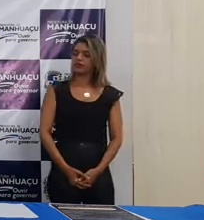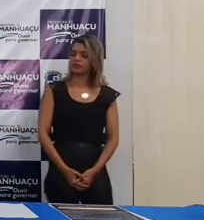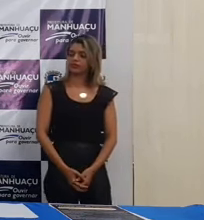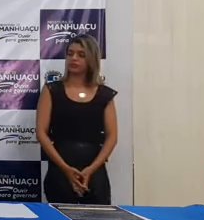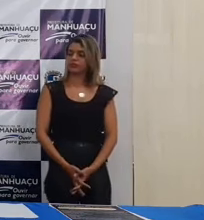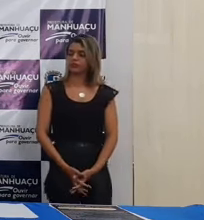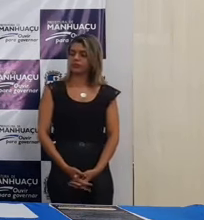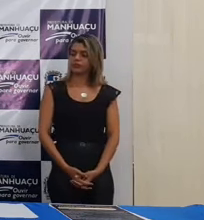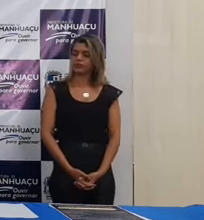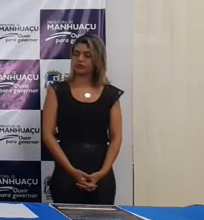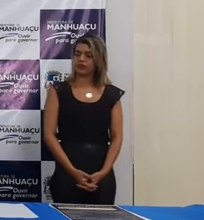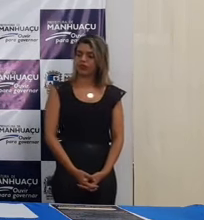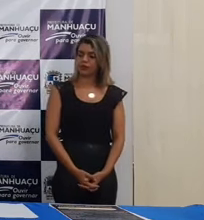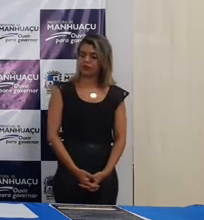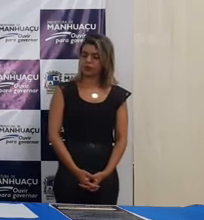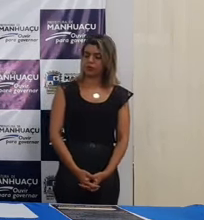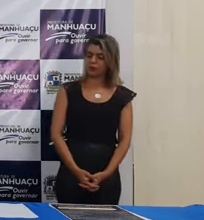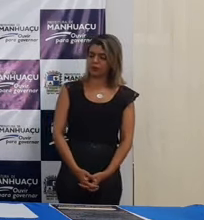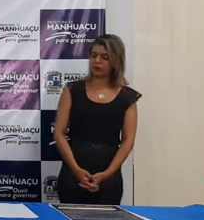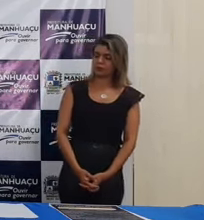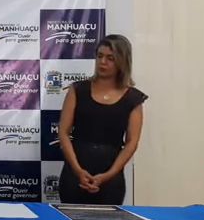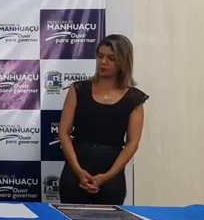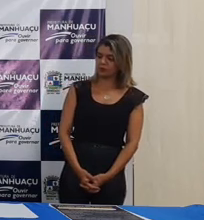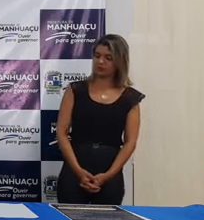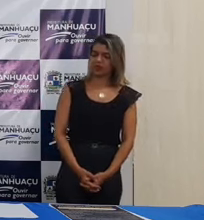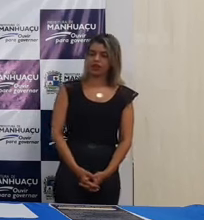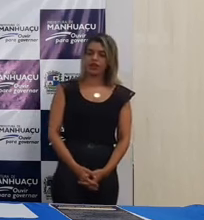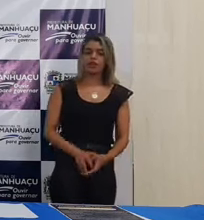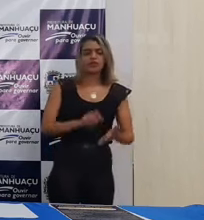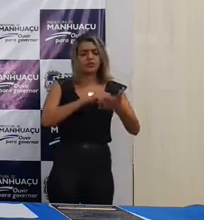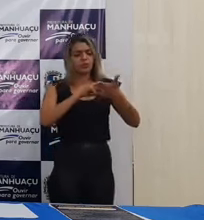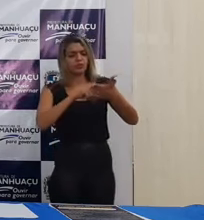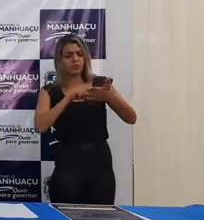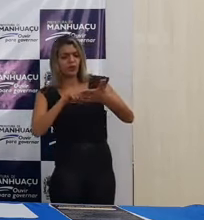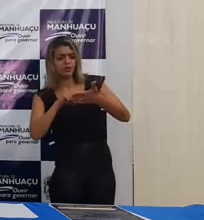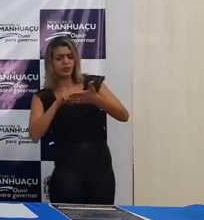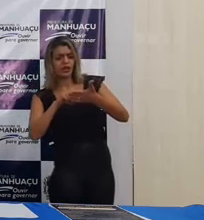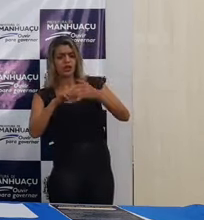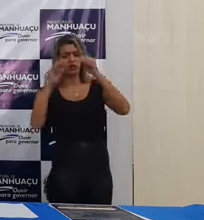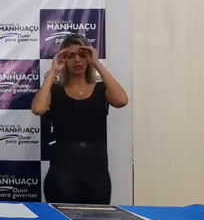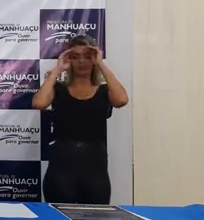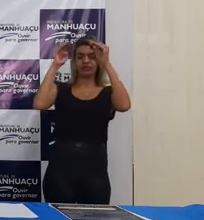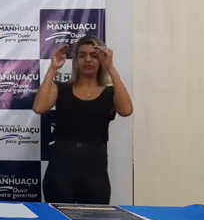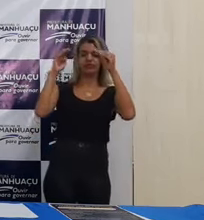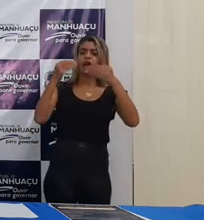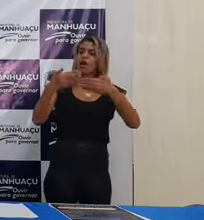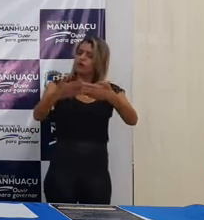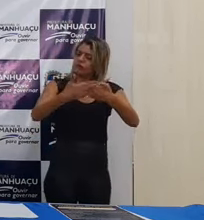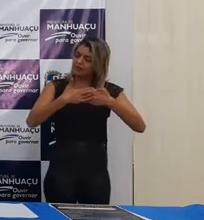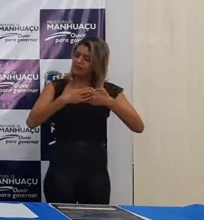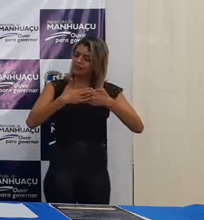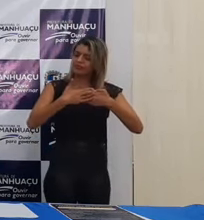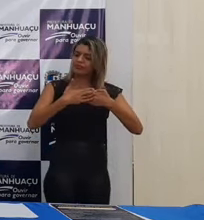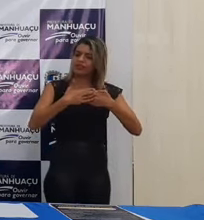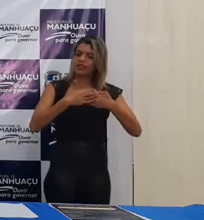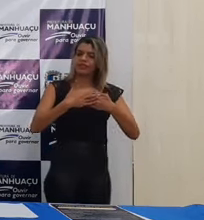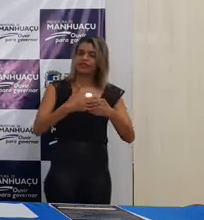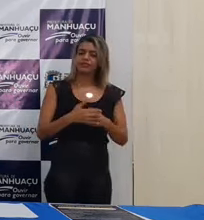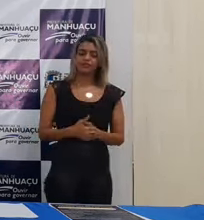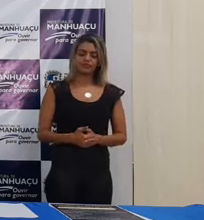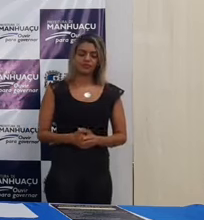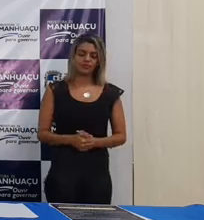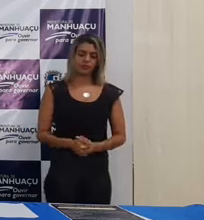termo, como foi deliberado pelo comitê, ele não vai poder funcionar. O comitê deliberou que todos têm que estar cientes